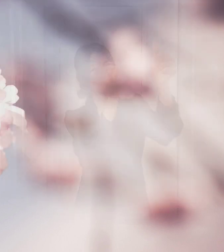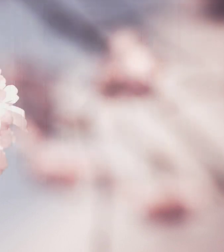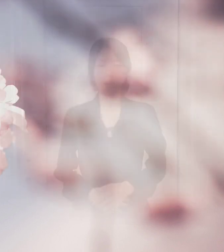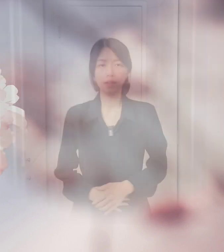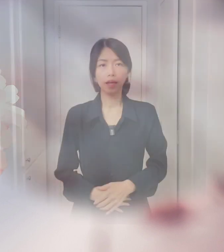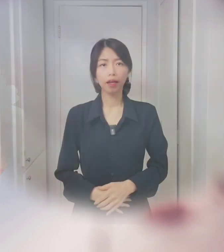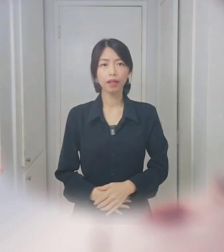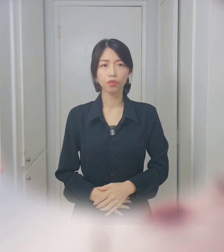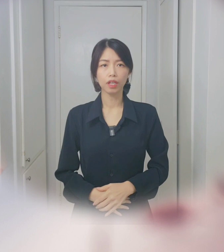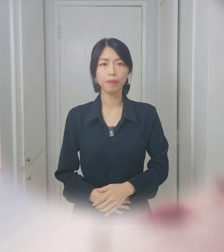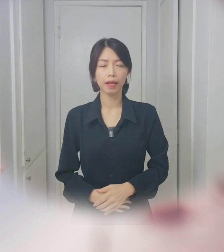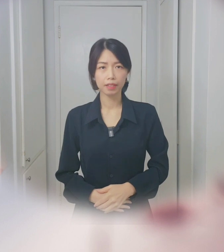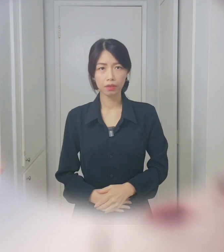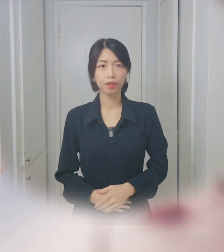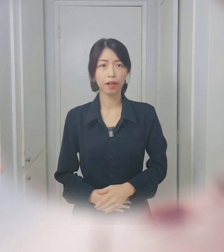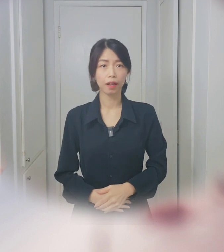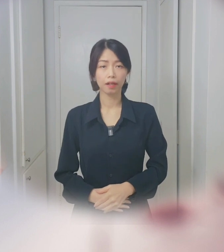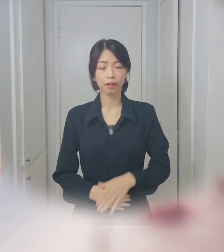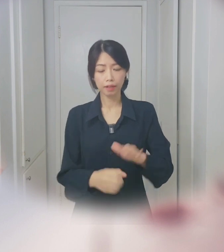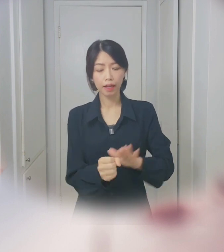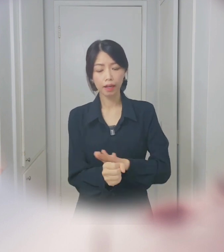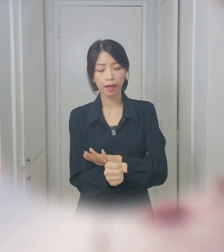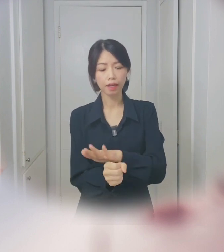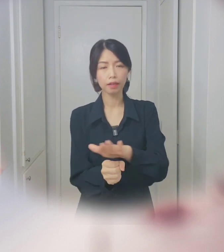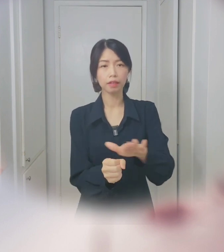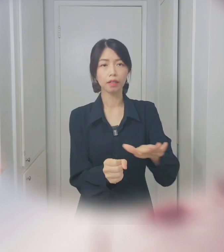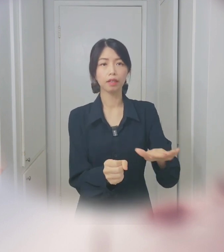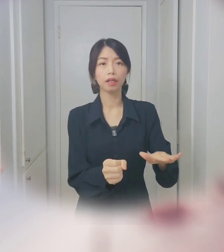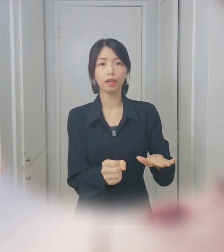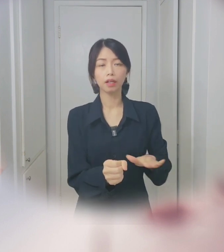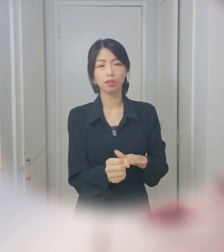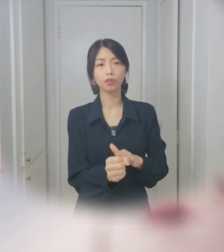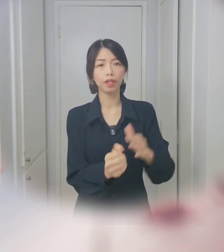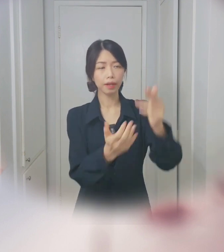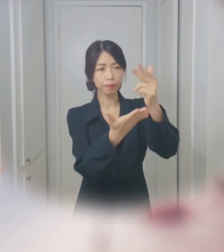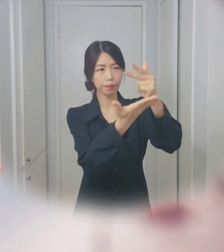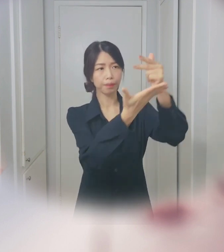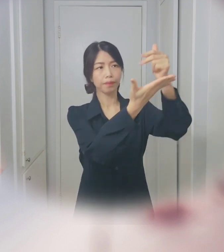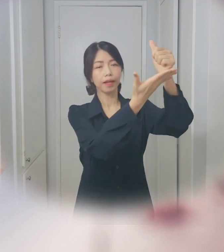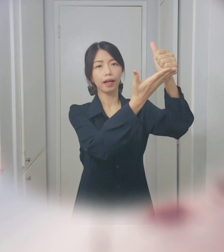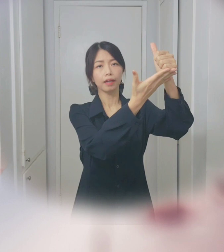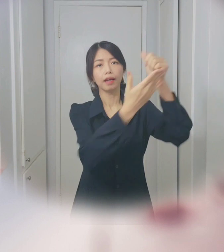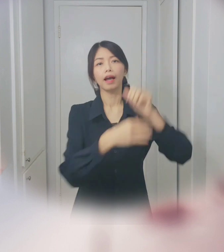사랑의 주님 안식 주리라 사랑의 주님